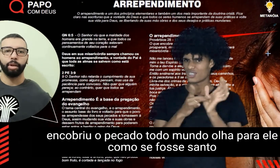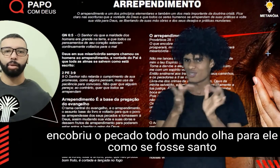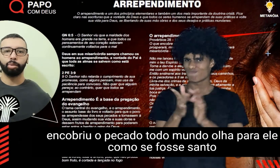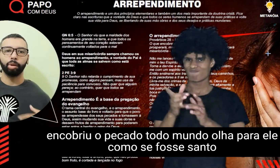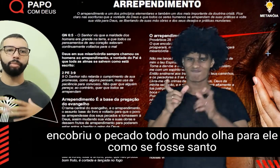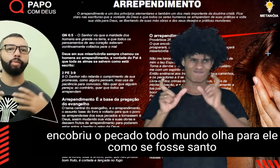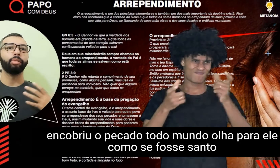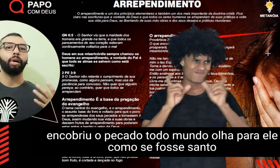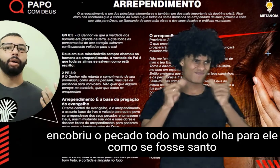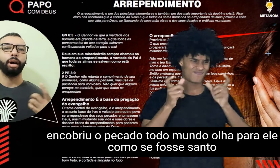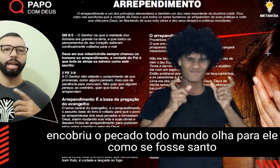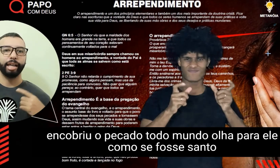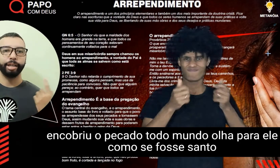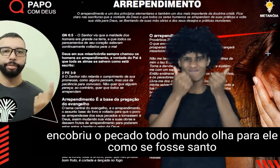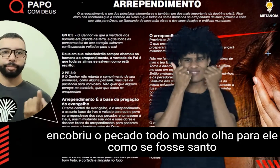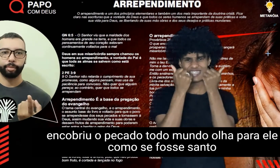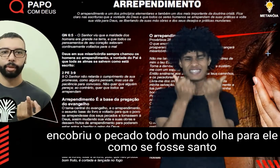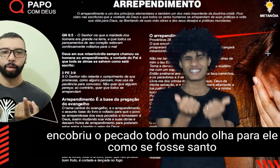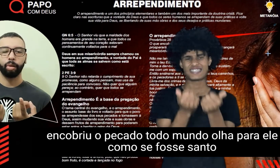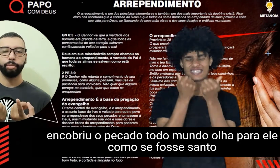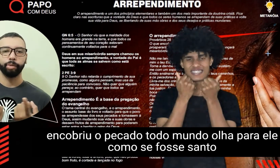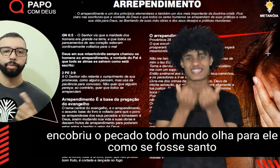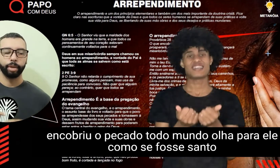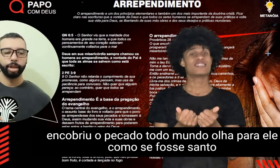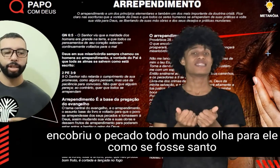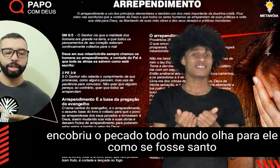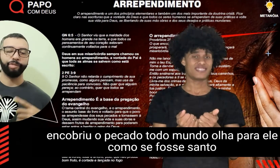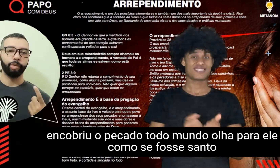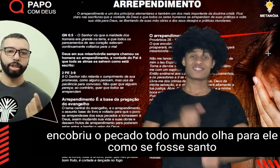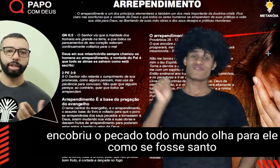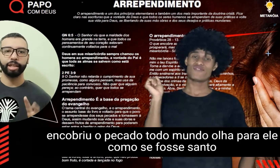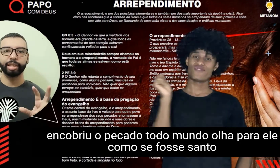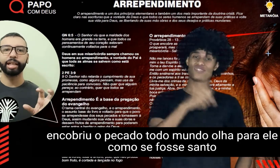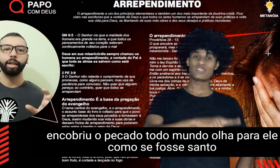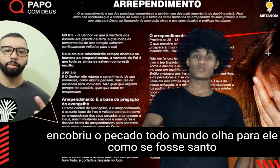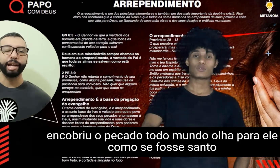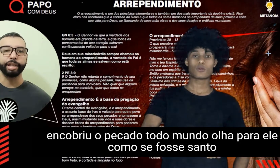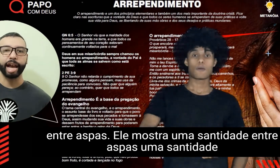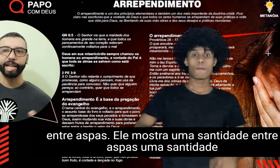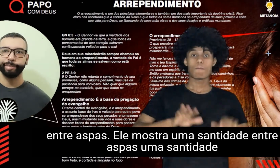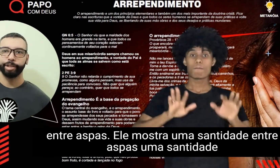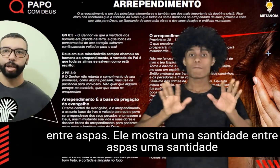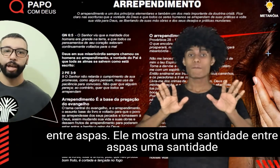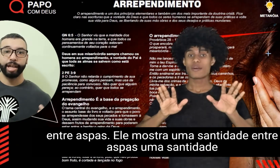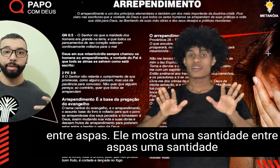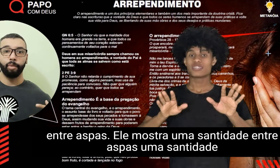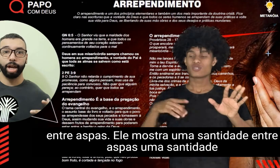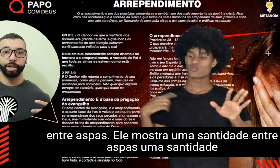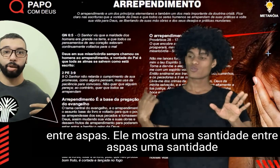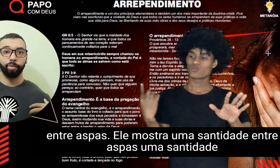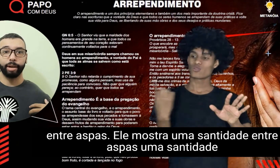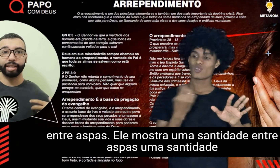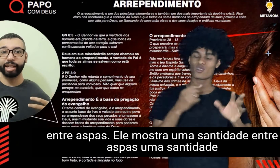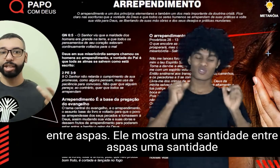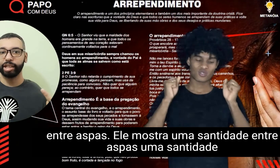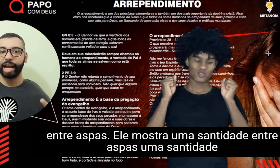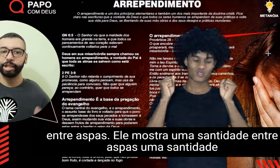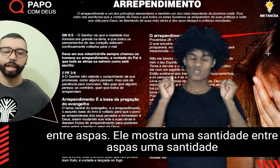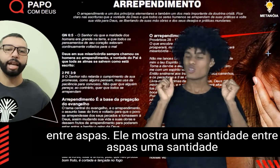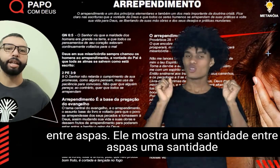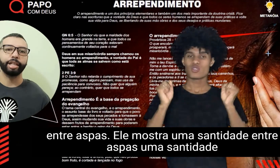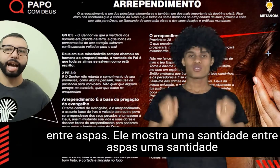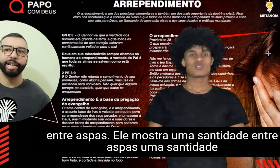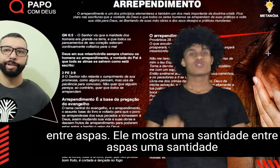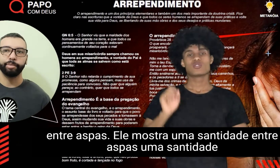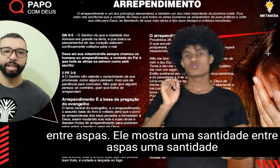pecado, todo mundo olha ali como se fosse santo, entre aspas. Ele mostra uma